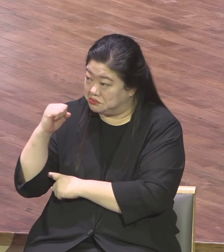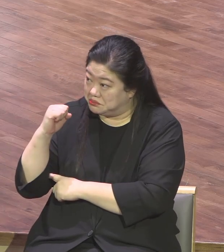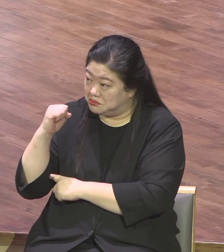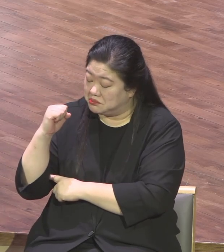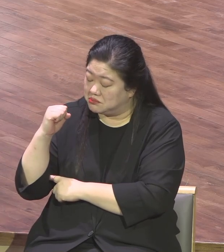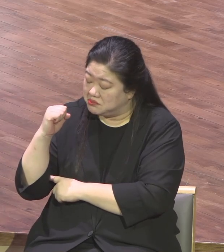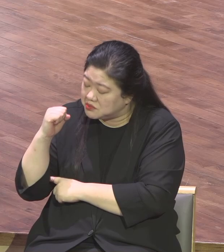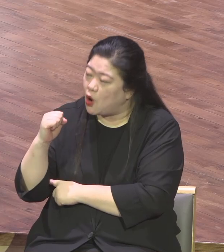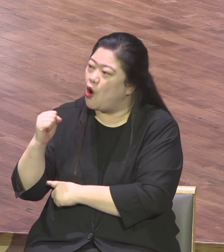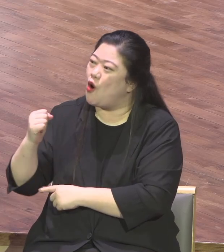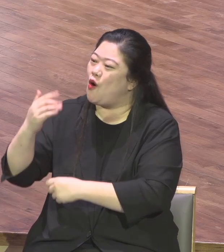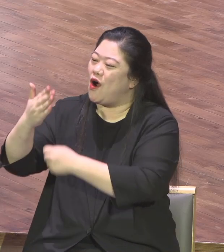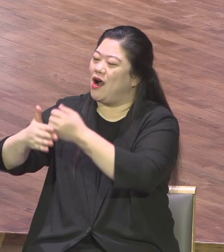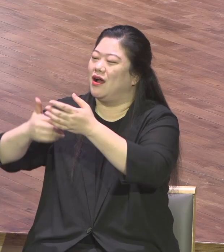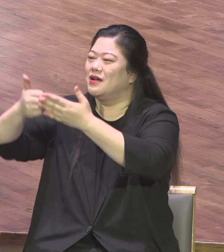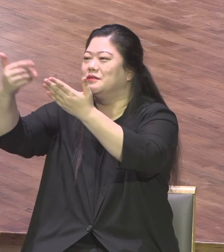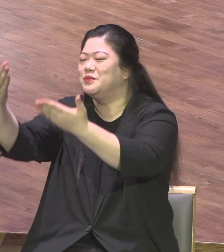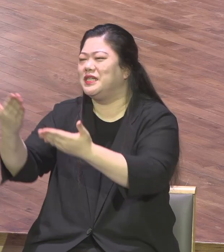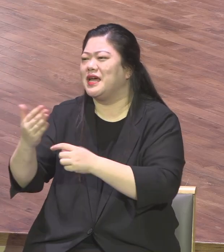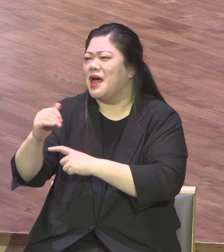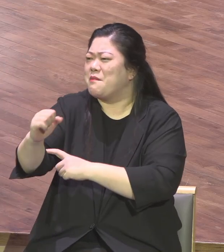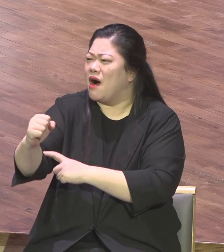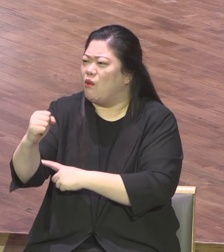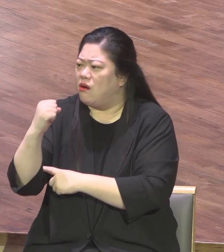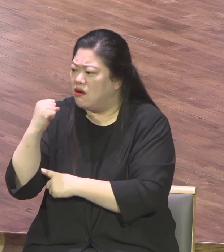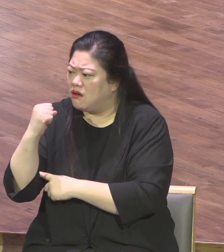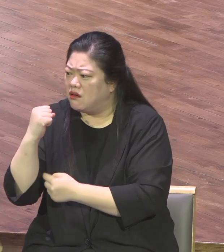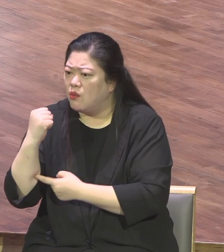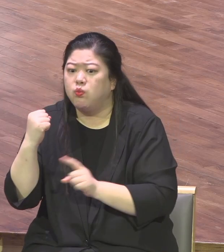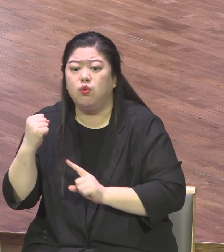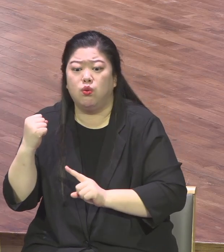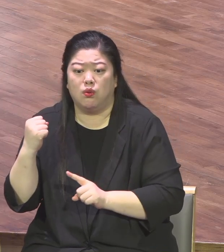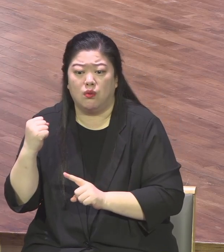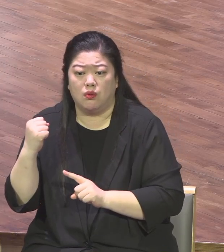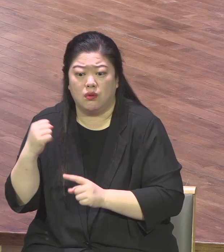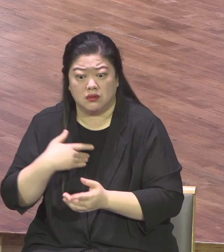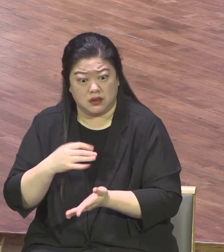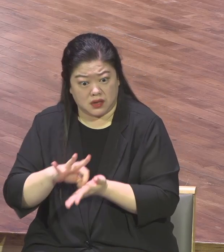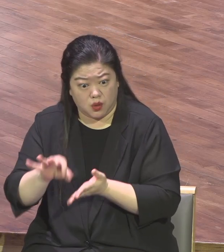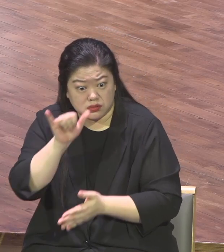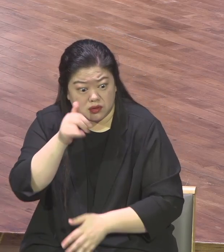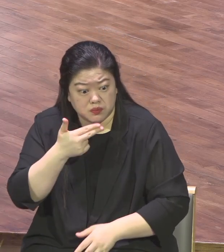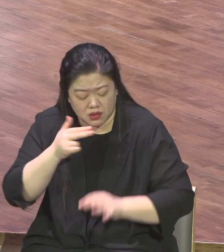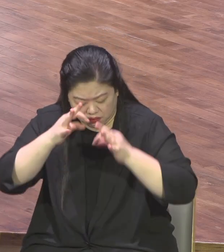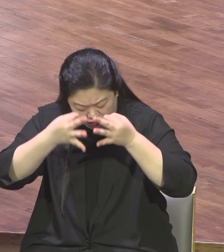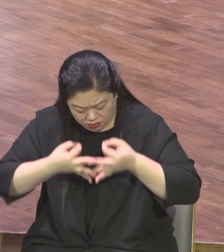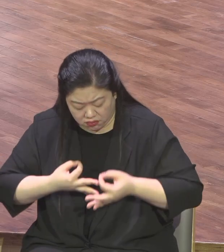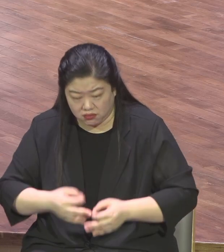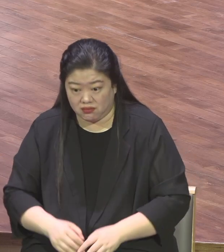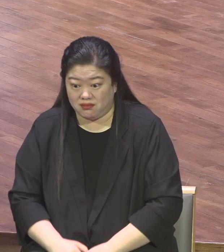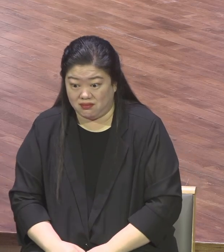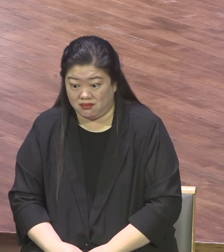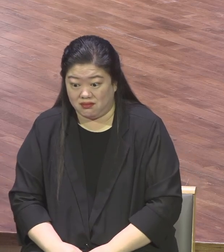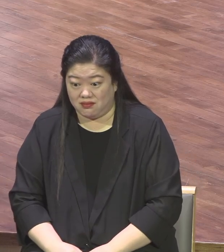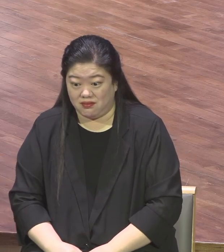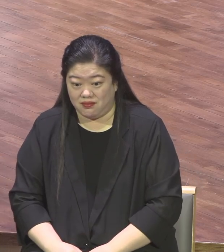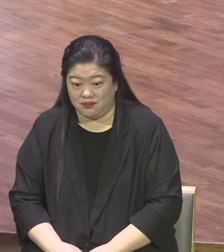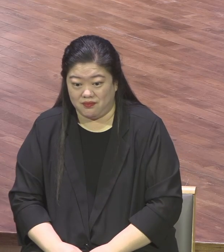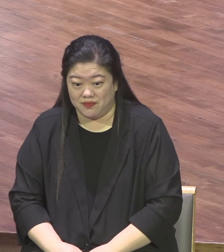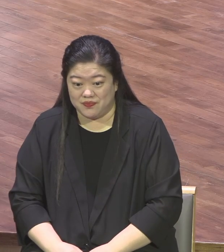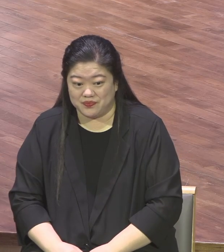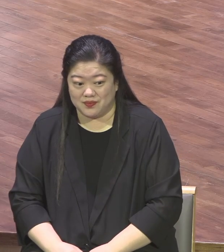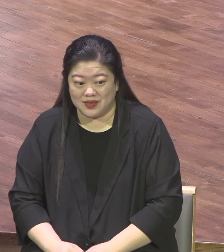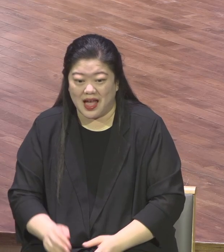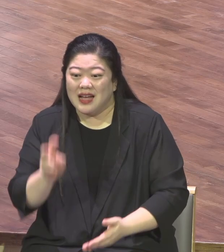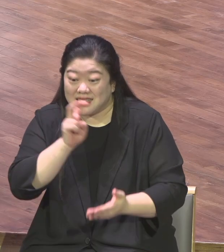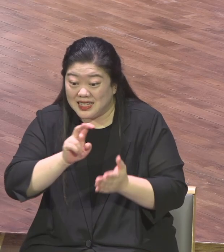사용하냐 내가 바울처럼 누리고 있냐 여러분이요 찬양만 할 것이 아니라 찬양만 들을 것이